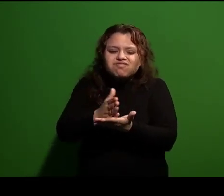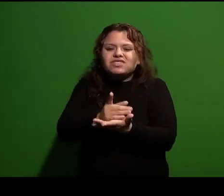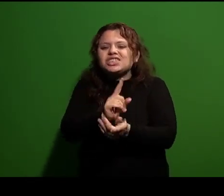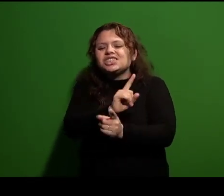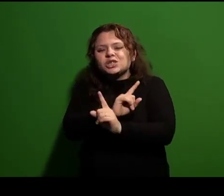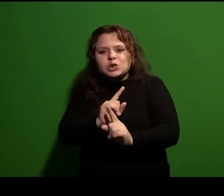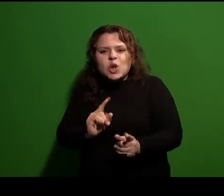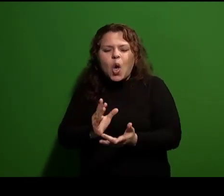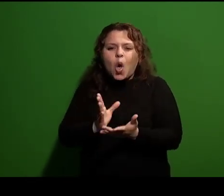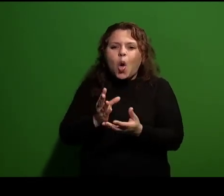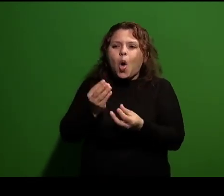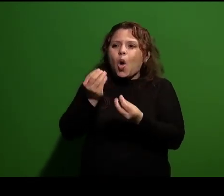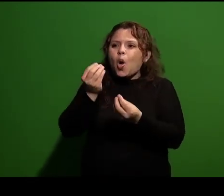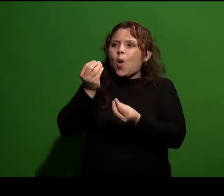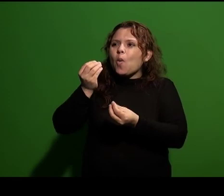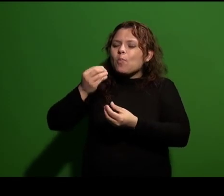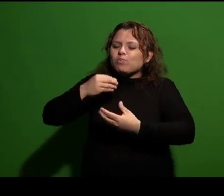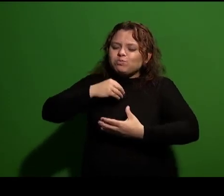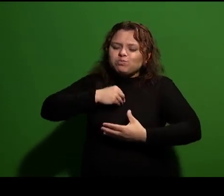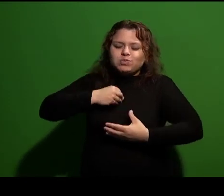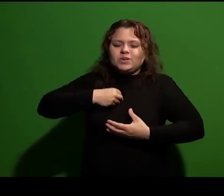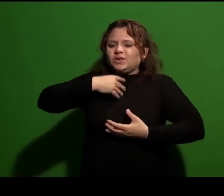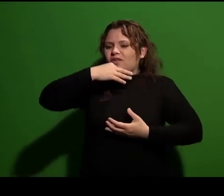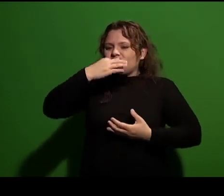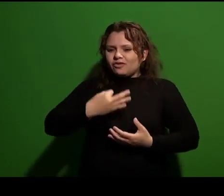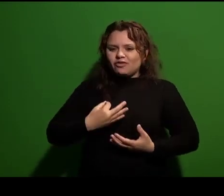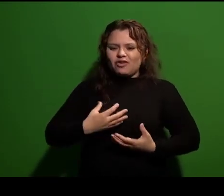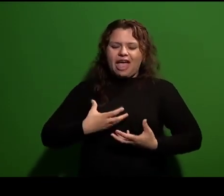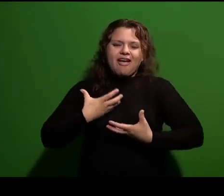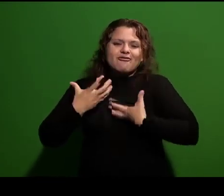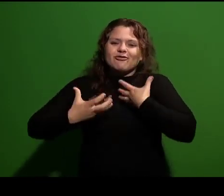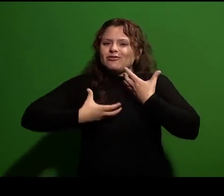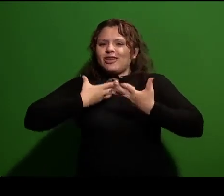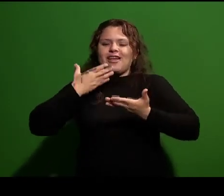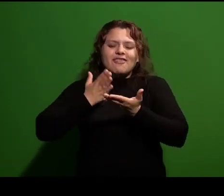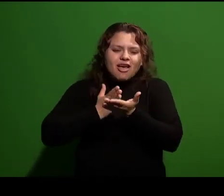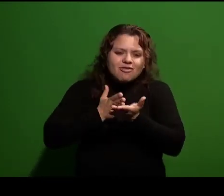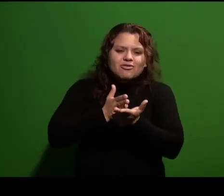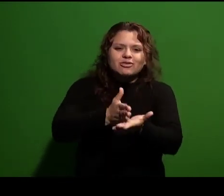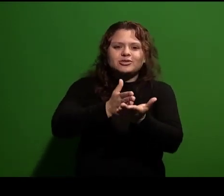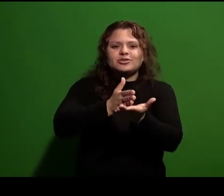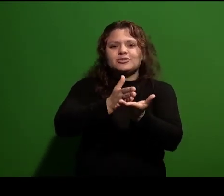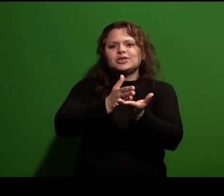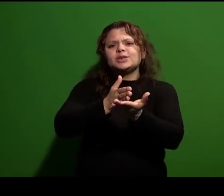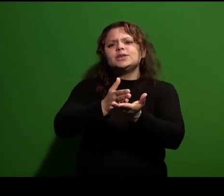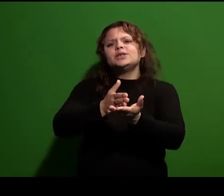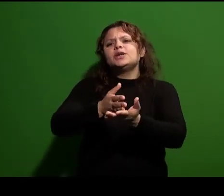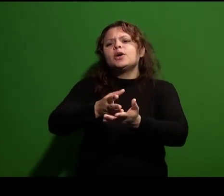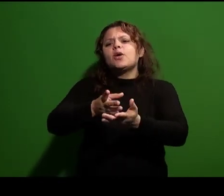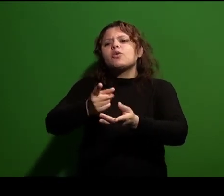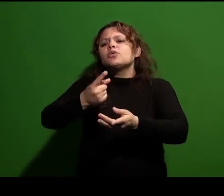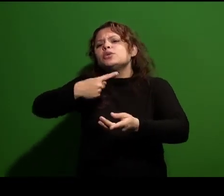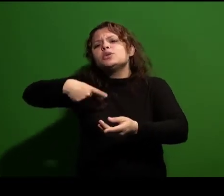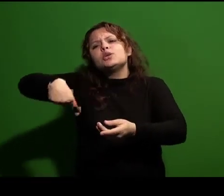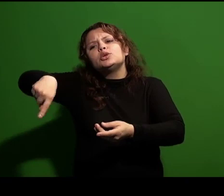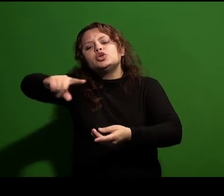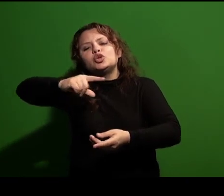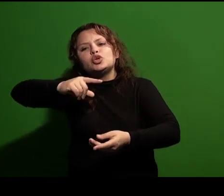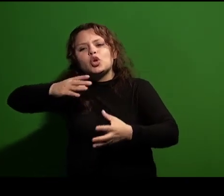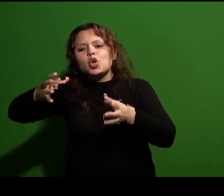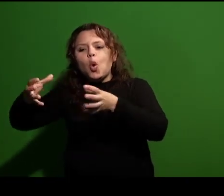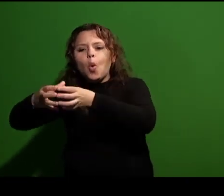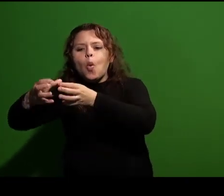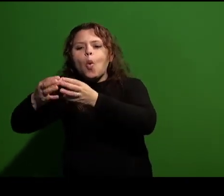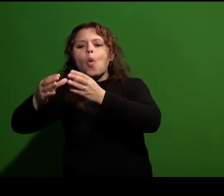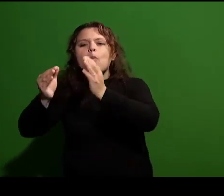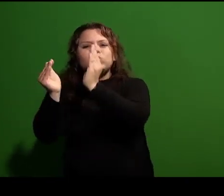indiferentes. ¿Cómo podemos mantener nuestra experiencia espiritual vibrante y creciente? ¿Cuáles son las cosas que